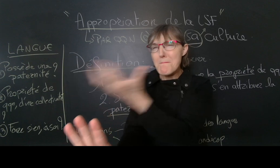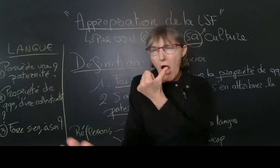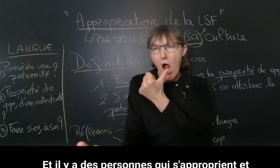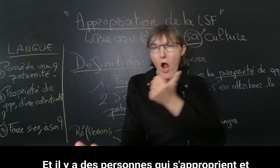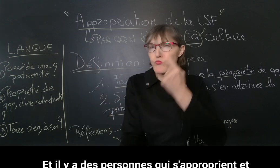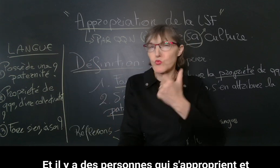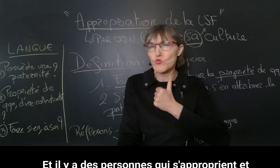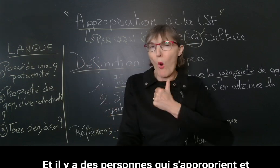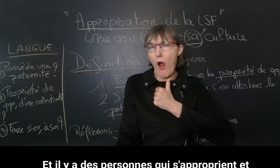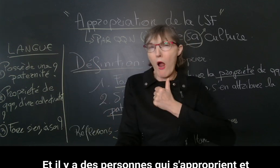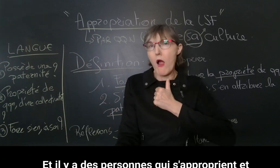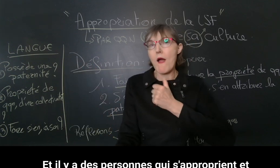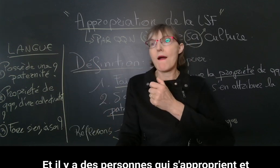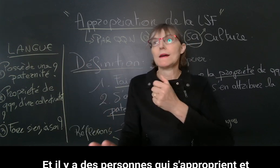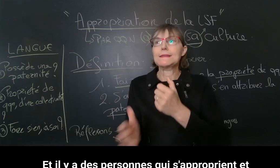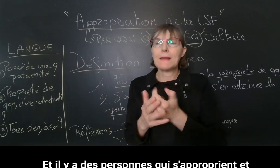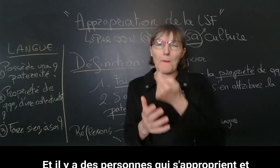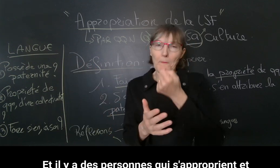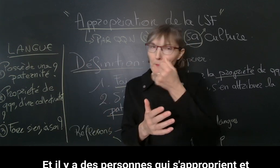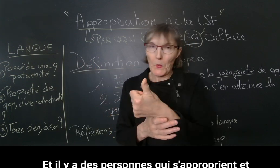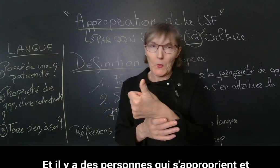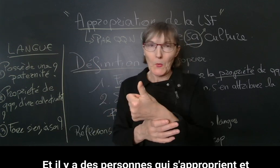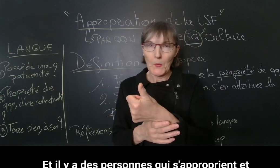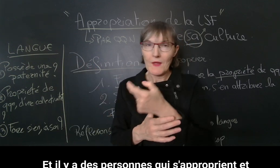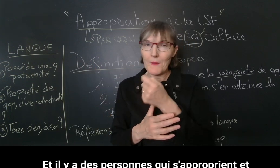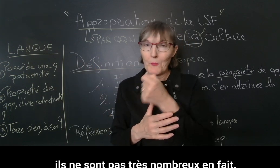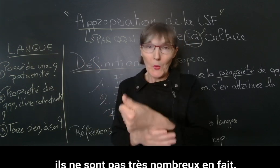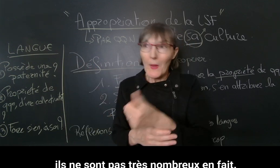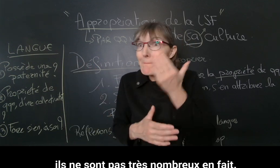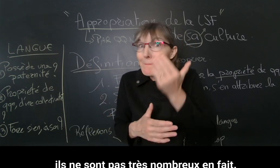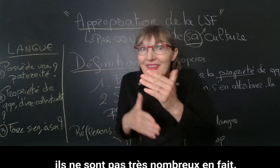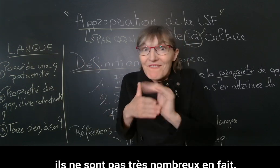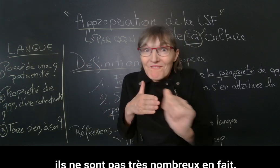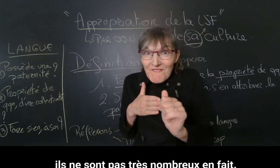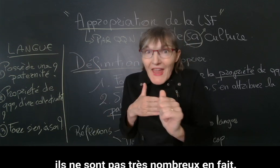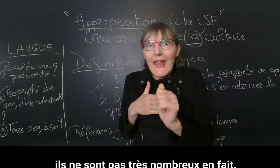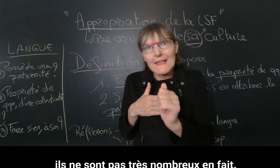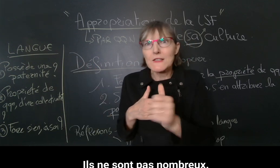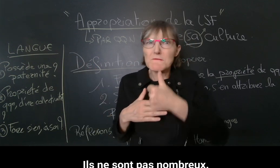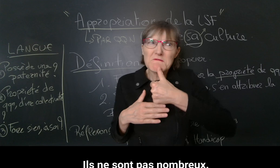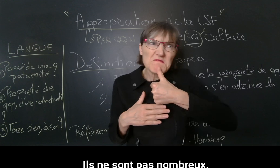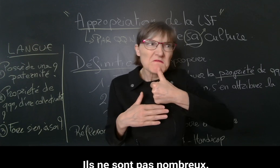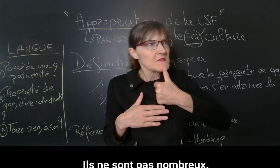et les personnes qui s'approprient et ils sont pas très nombreux en fait ils sont pas nombreux